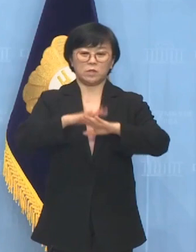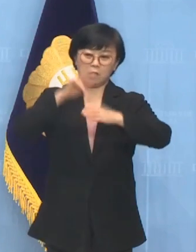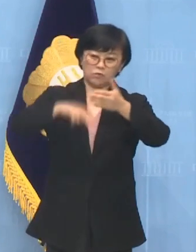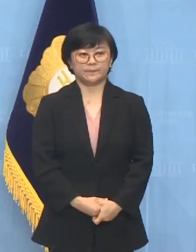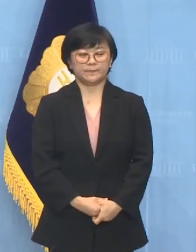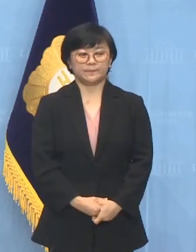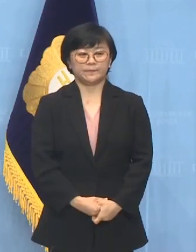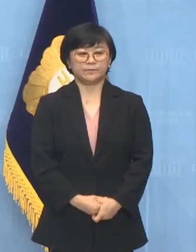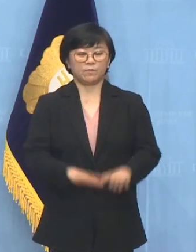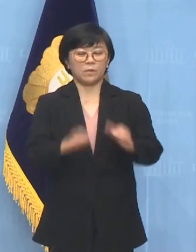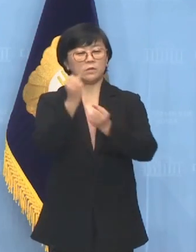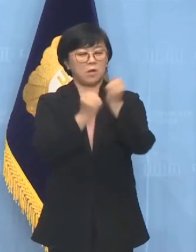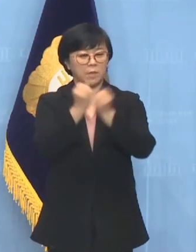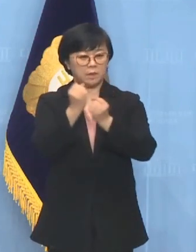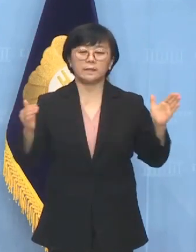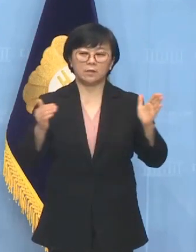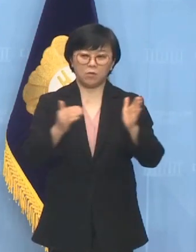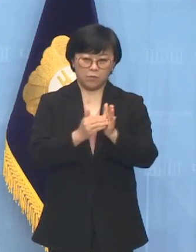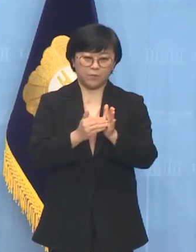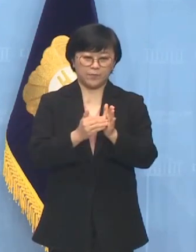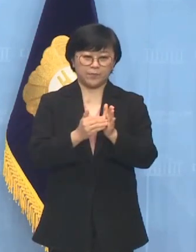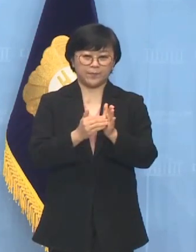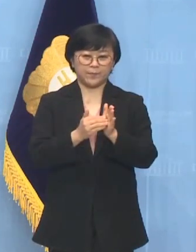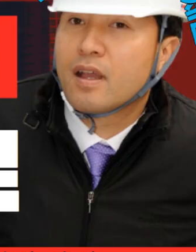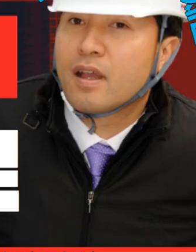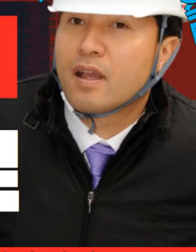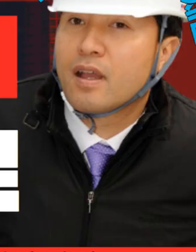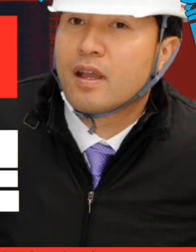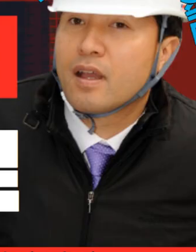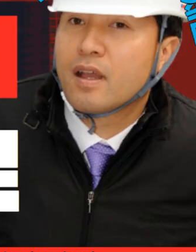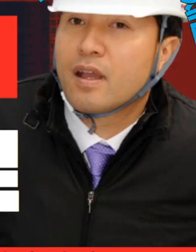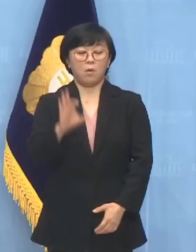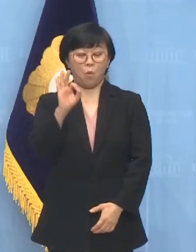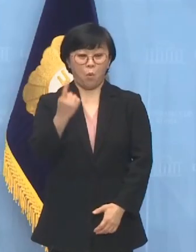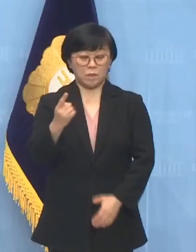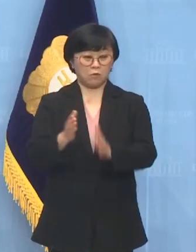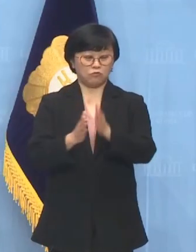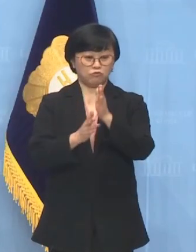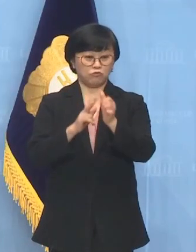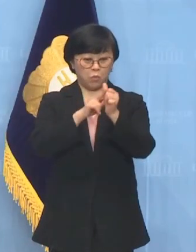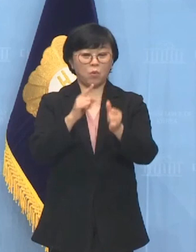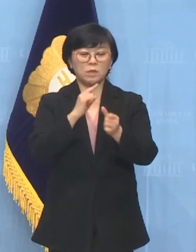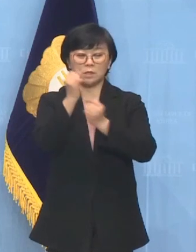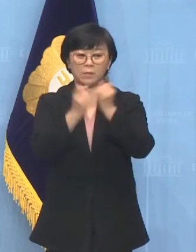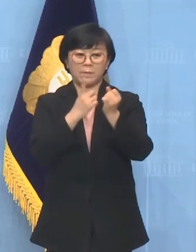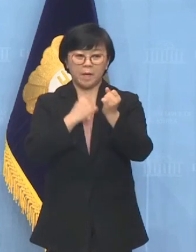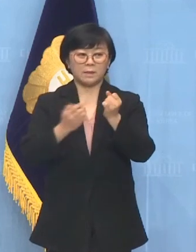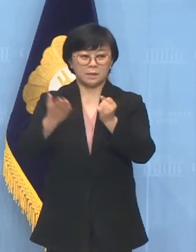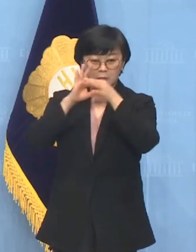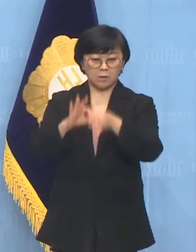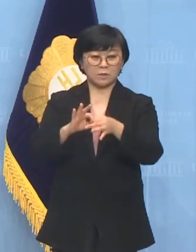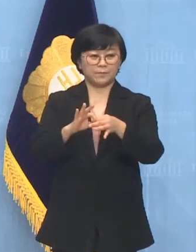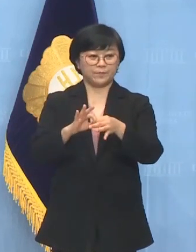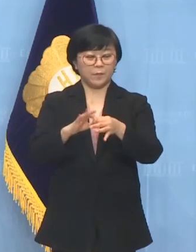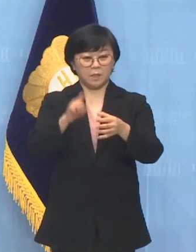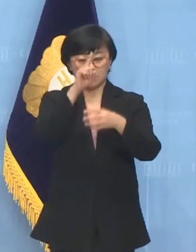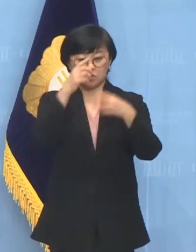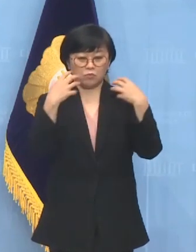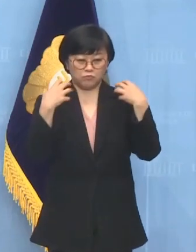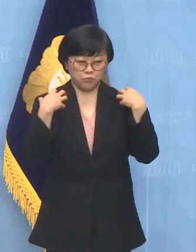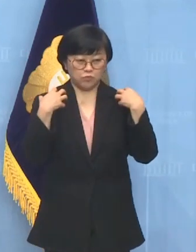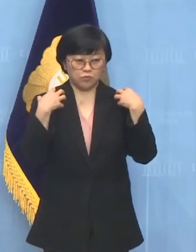주시기 바랍니다. 오늘 설명드리는 건 이 정도로 마치어도 되겠습니다. 후보는 오늘 말씀드린 것처럼 지난번에 이어서